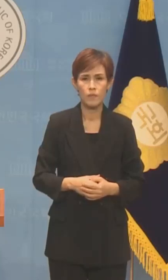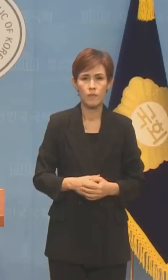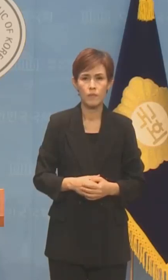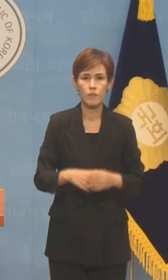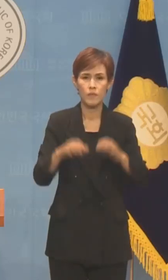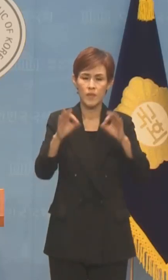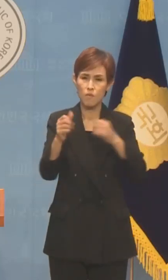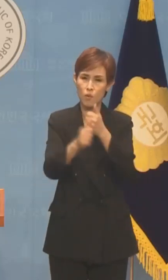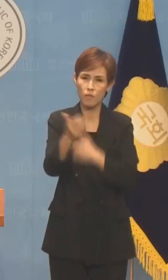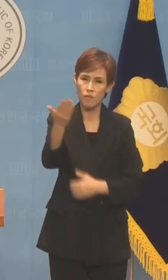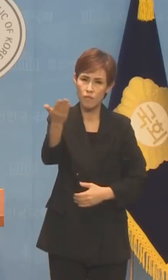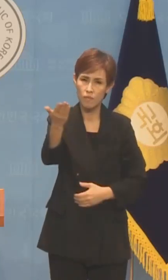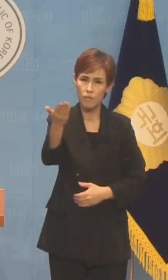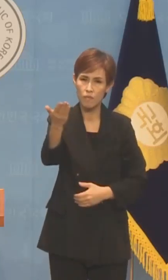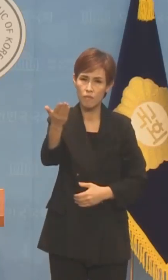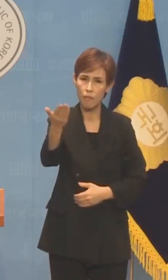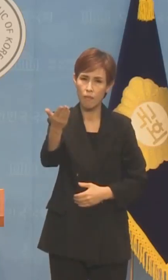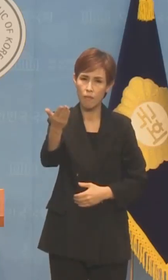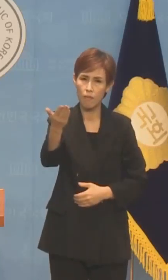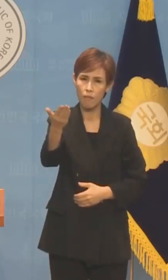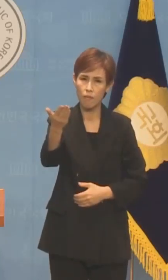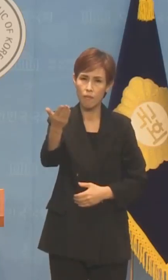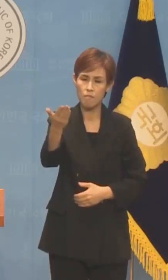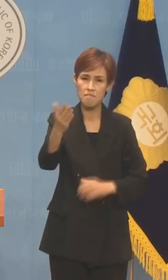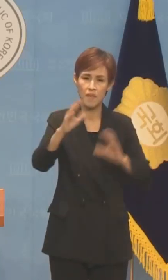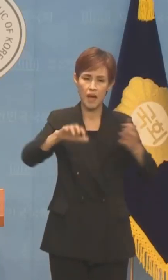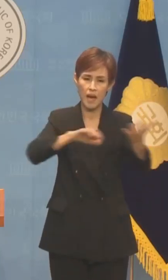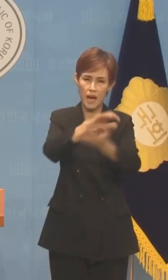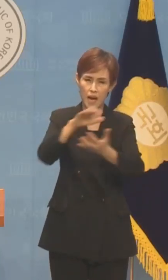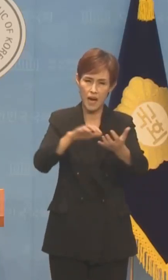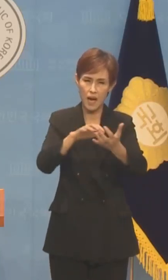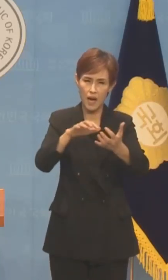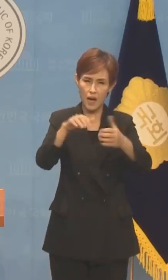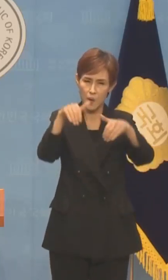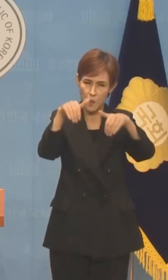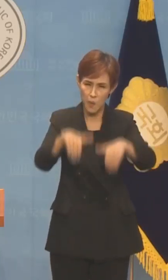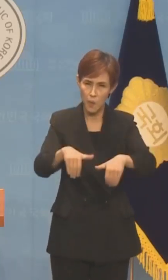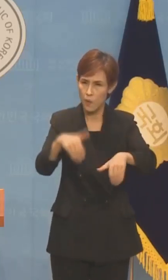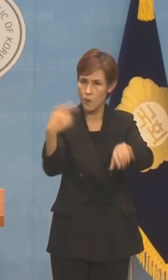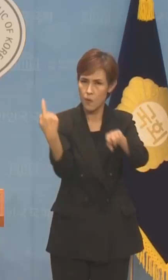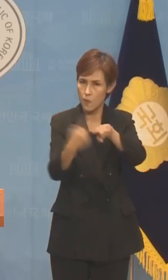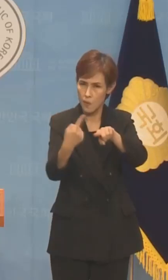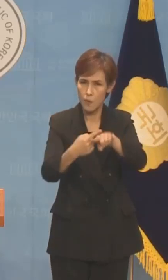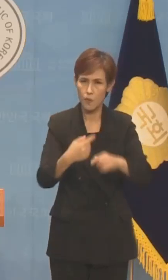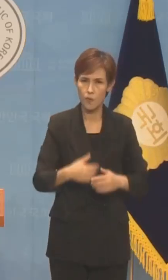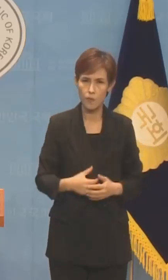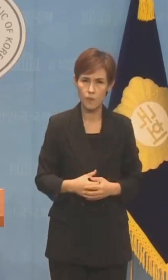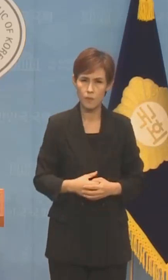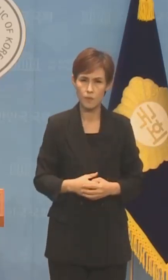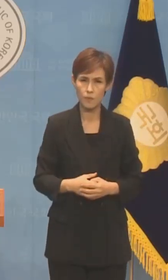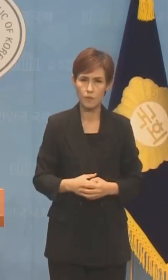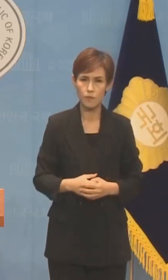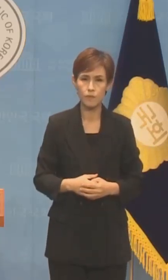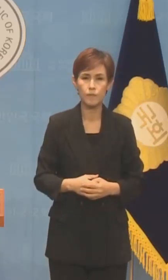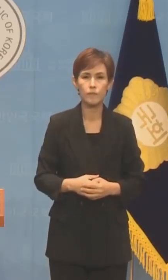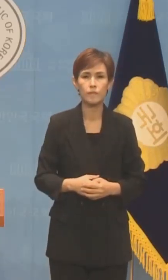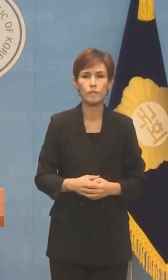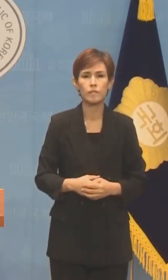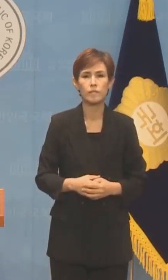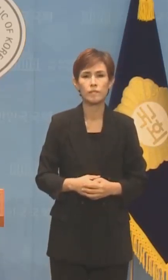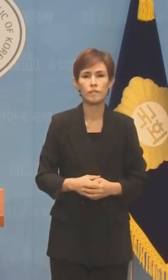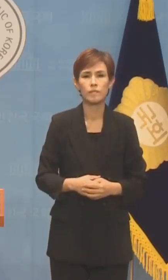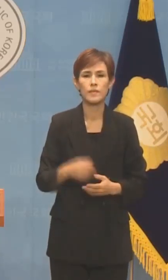김 위원이야말로 아주 정확하게 내란 집단의 조직원, 하수인 노릇을 하고 있습니다.